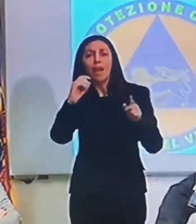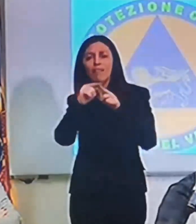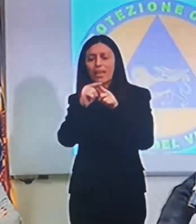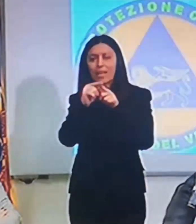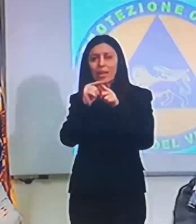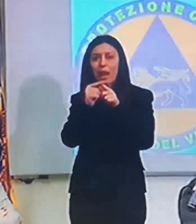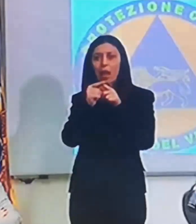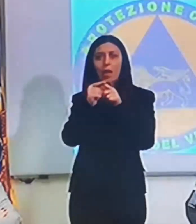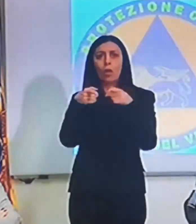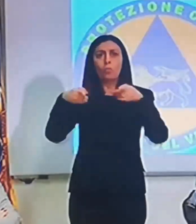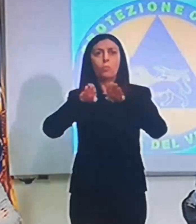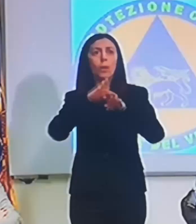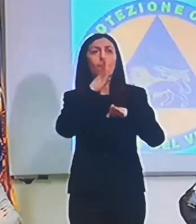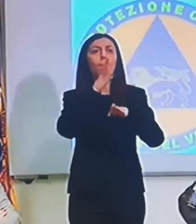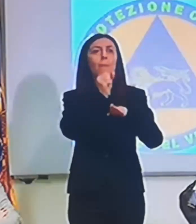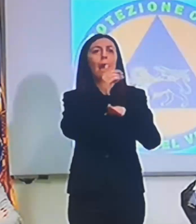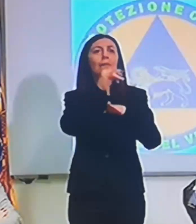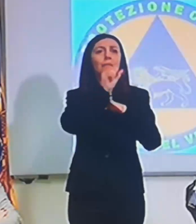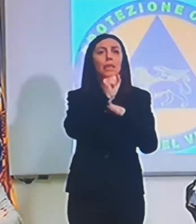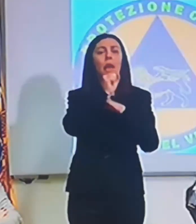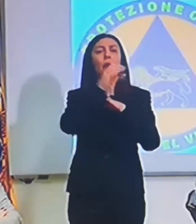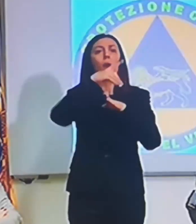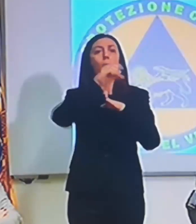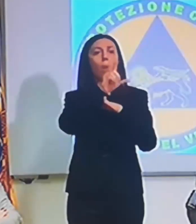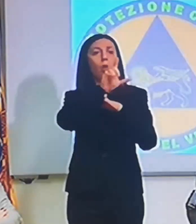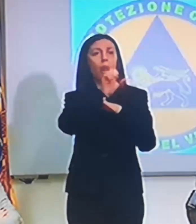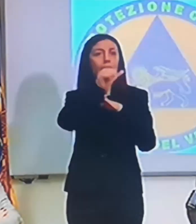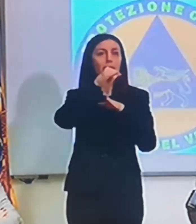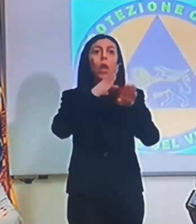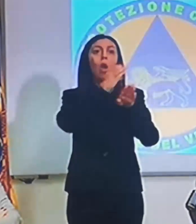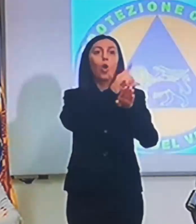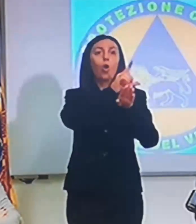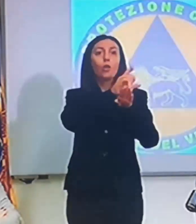chiudi Badia Polesine, chiudi Colceresa,